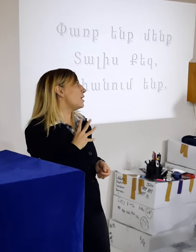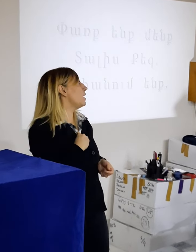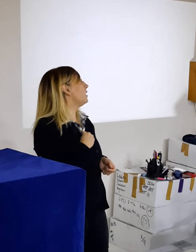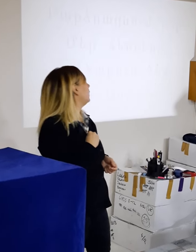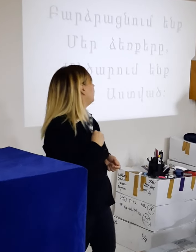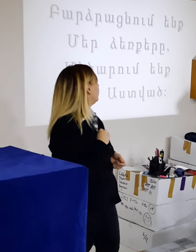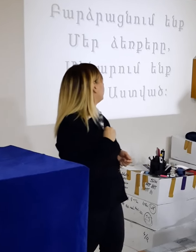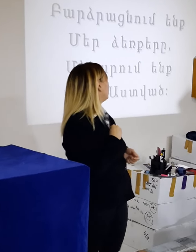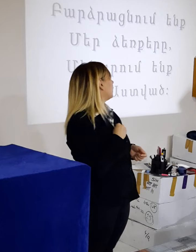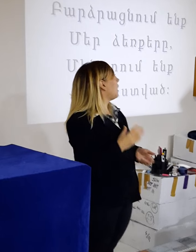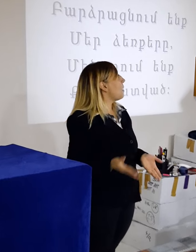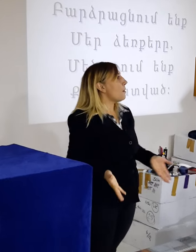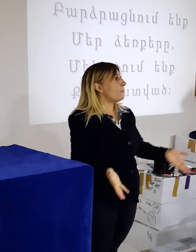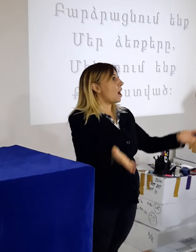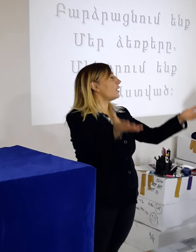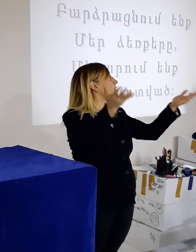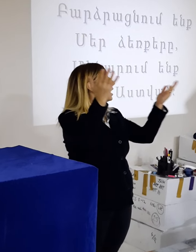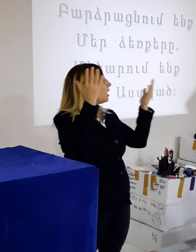դոհանում են,